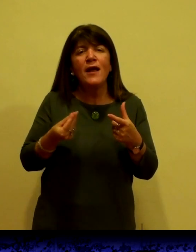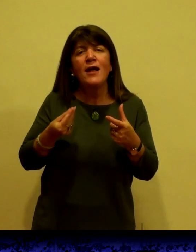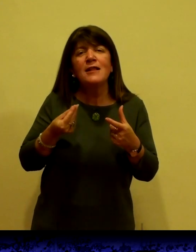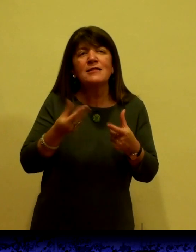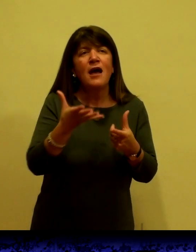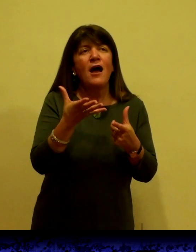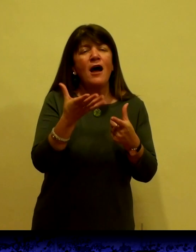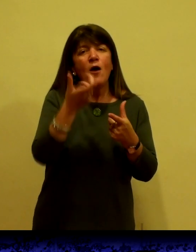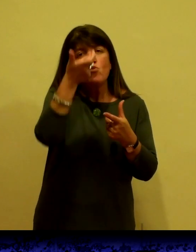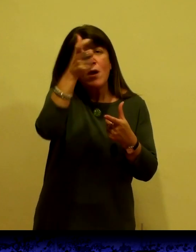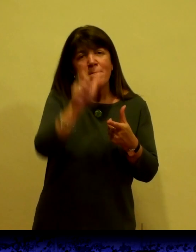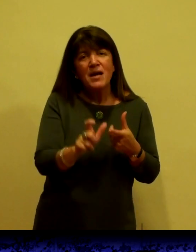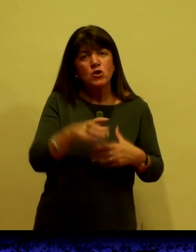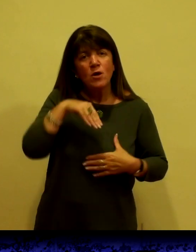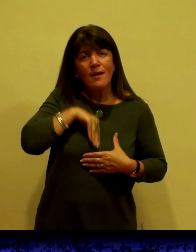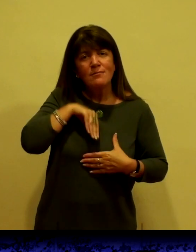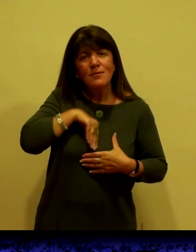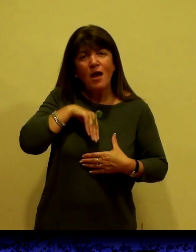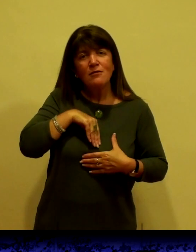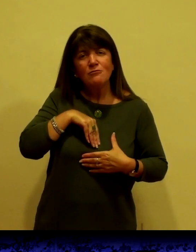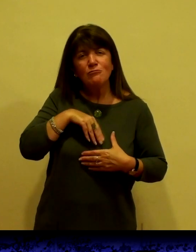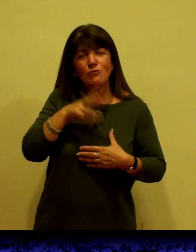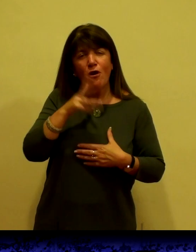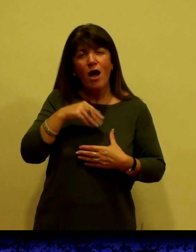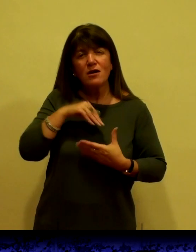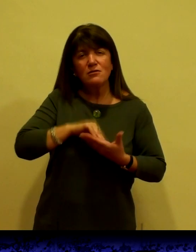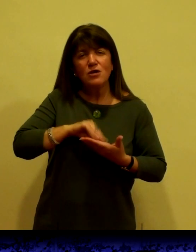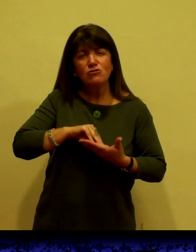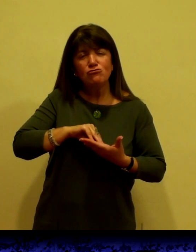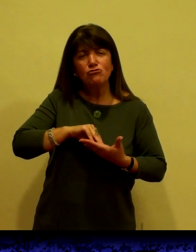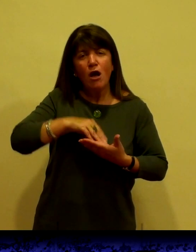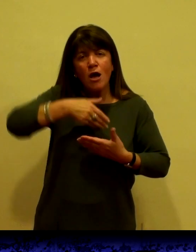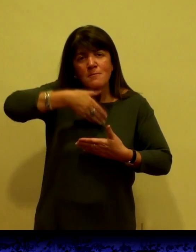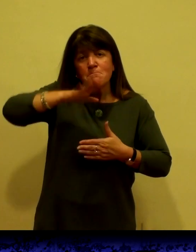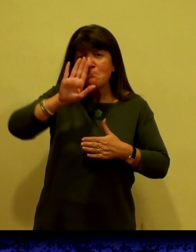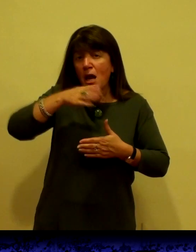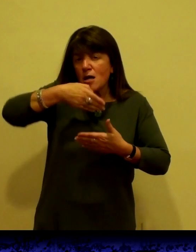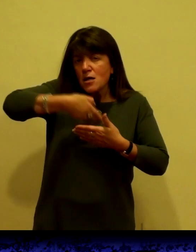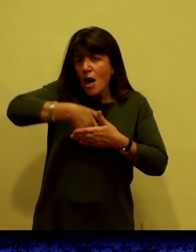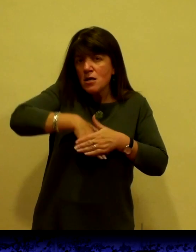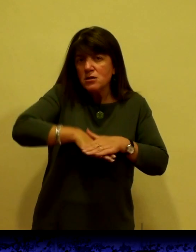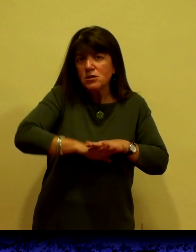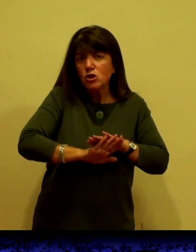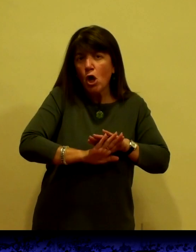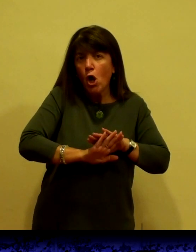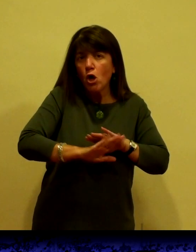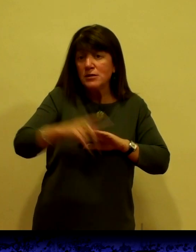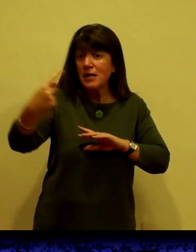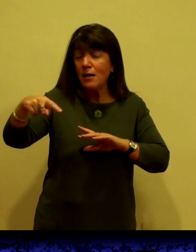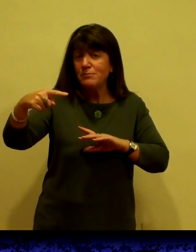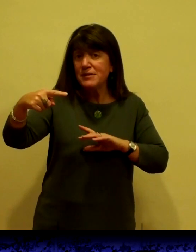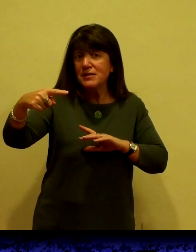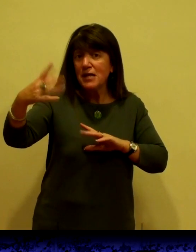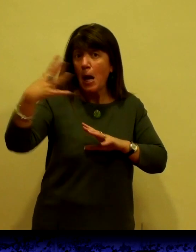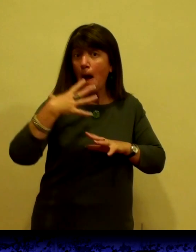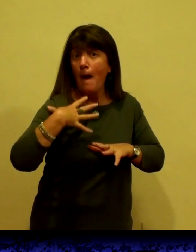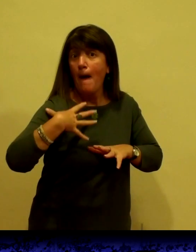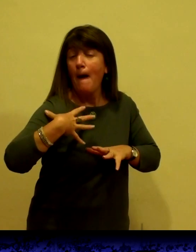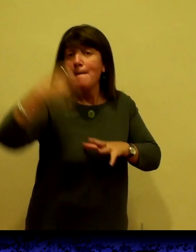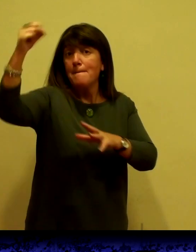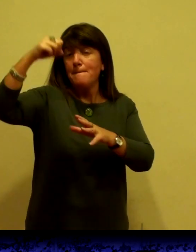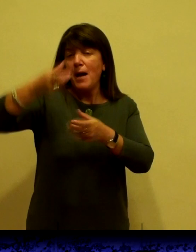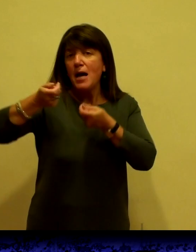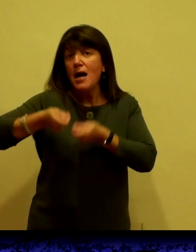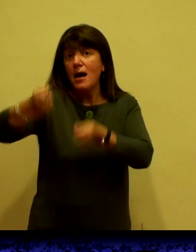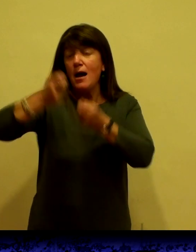di situazioni che potrebbero restare nascoste sotto il tappeto se l'arte non le tirasse fuori? Beh,